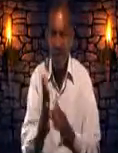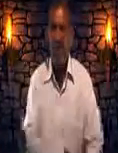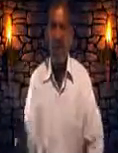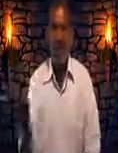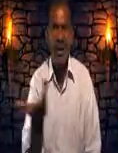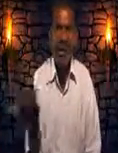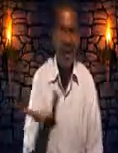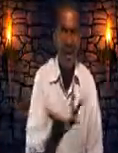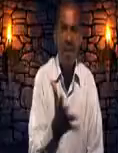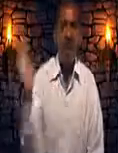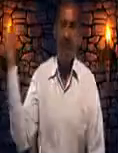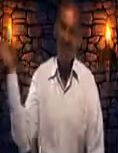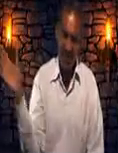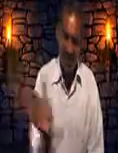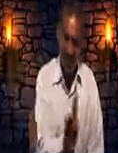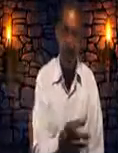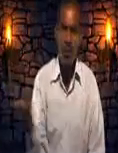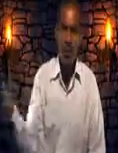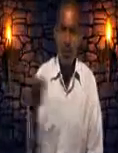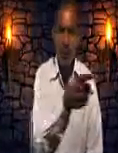அவர் எங்கே இருந்து வந்தவர் என்று நீங்கள்